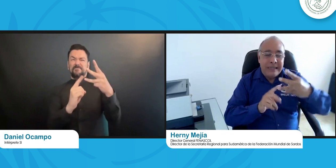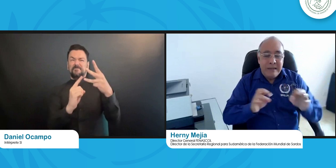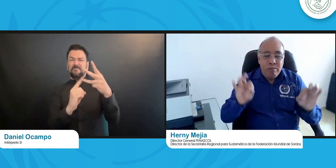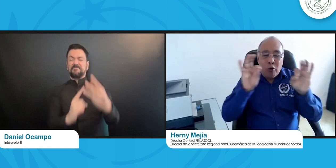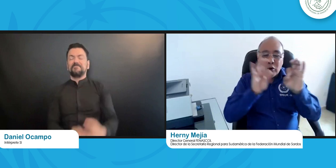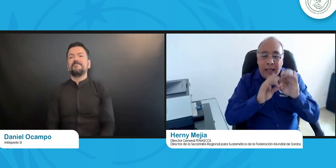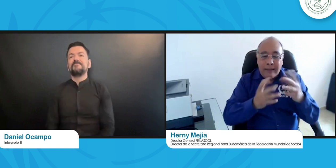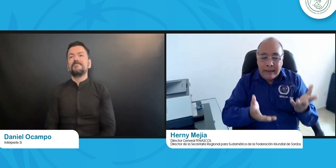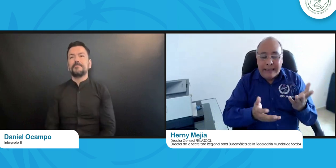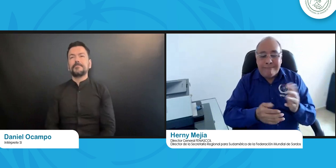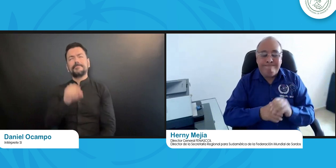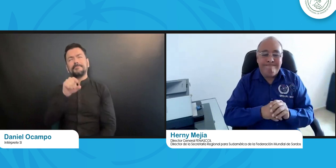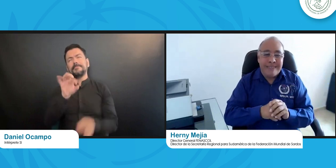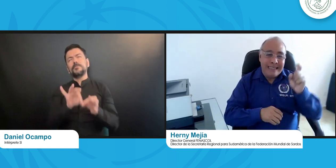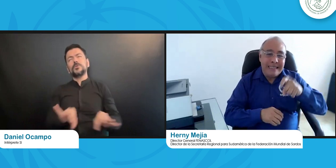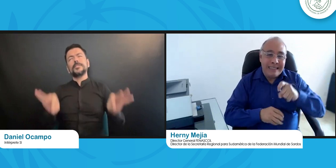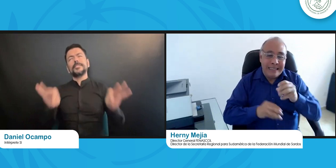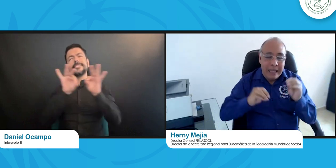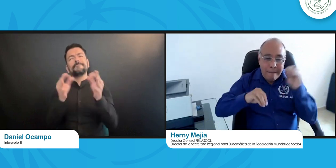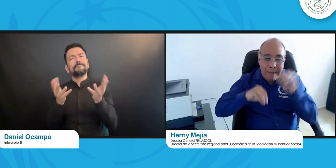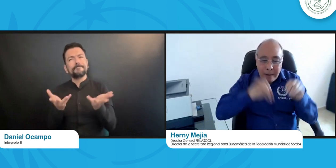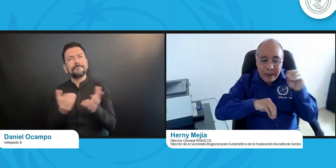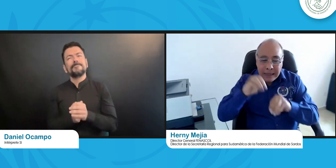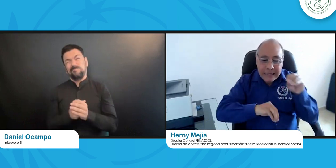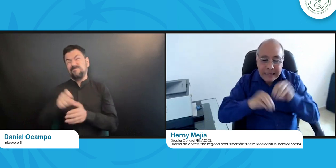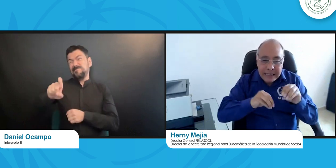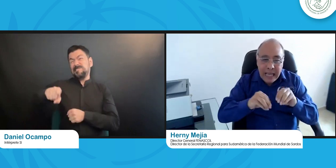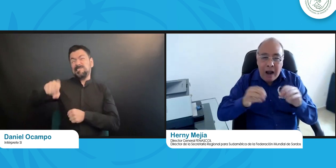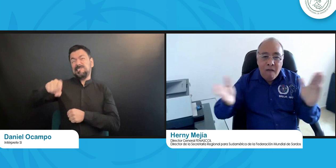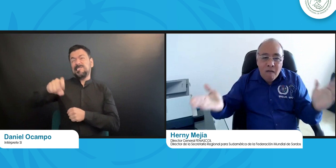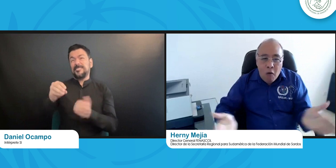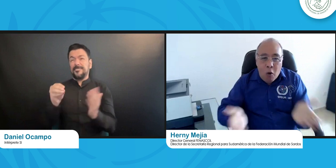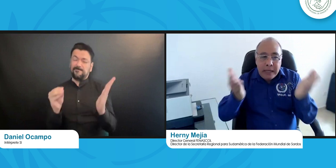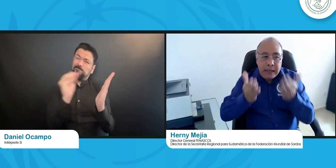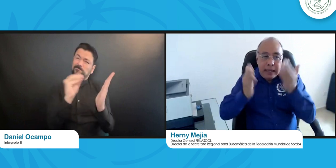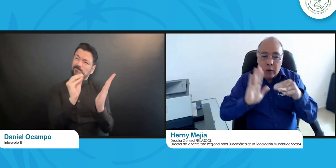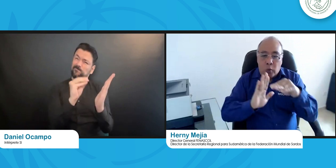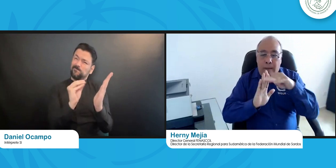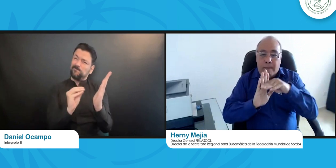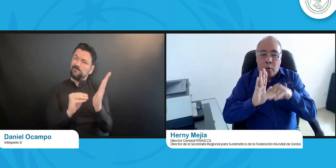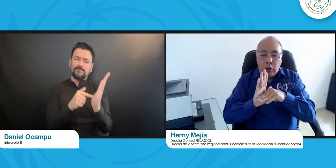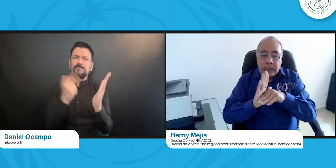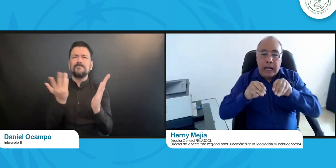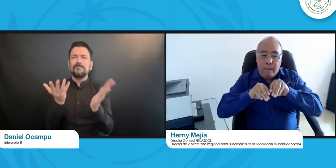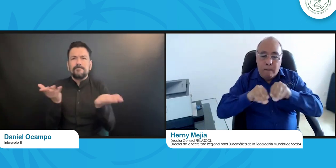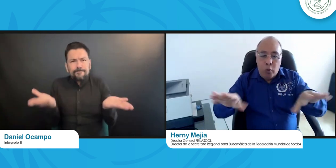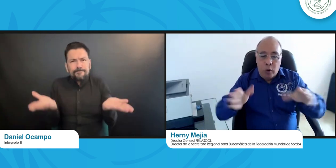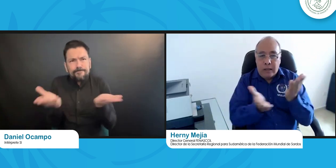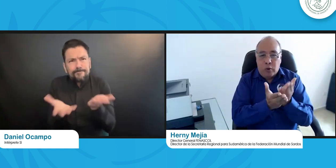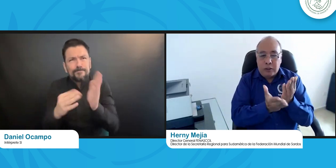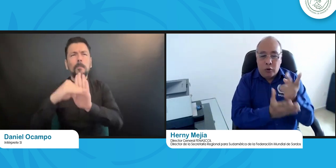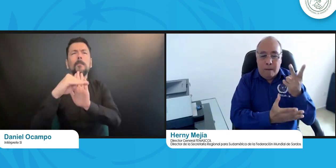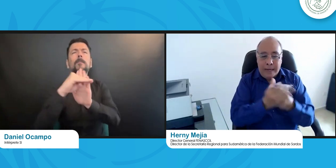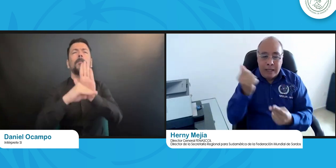lenguas de señas. Lo tercero es que se requiere diseñar y fomentar